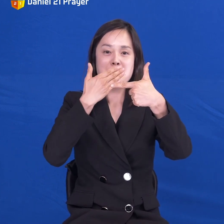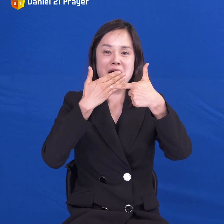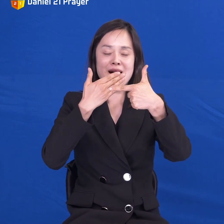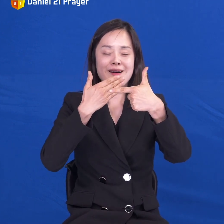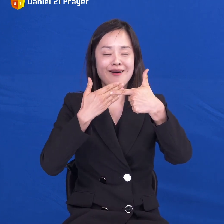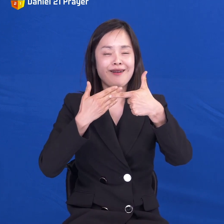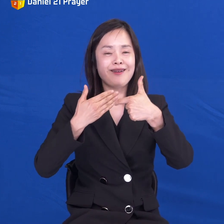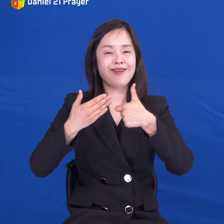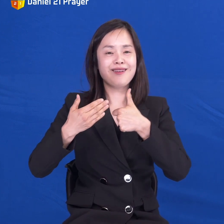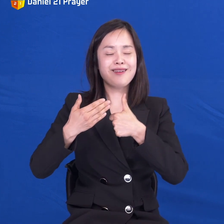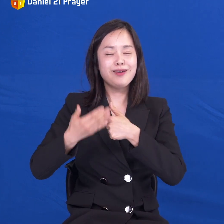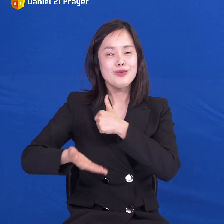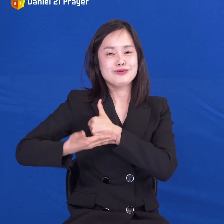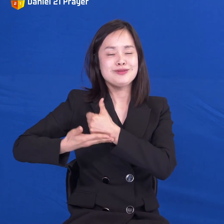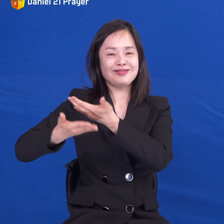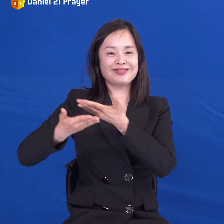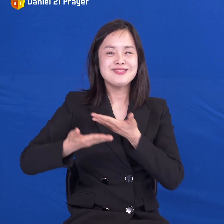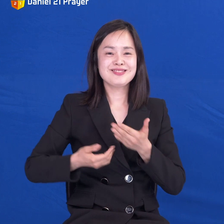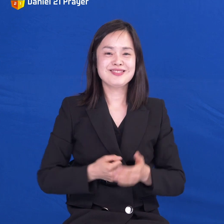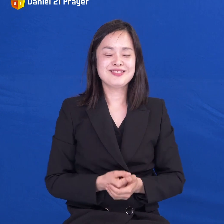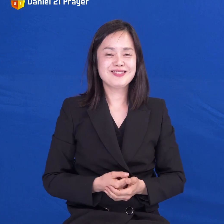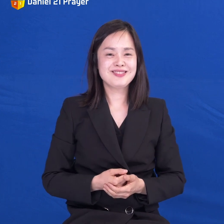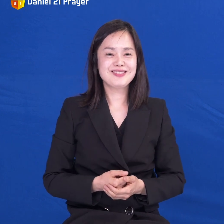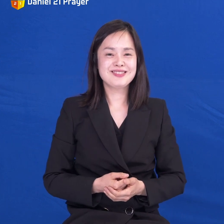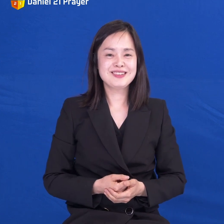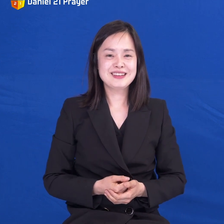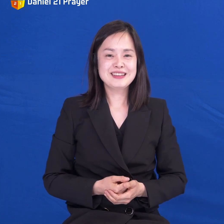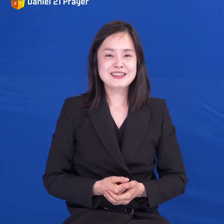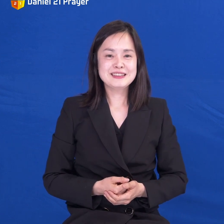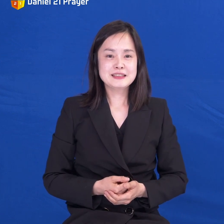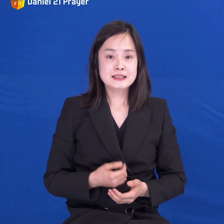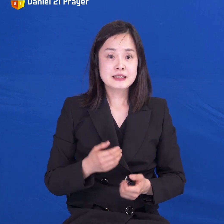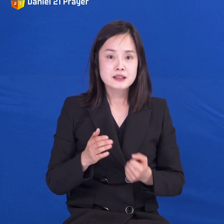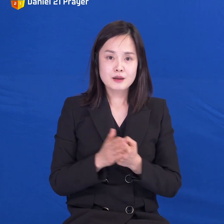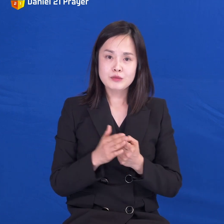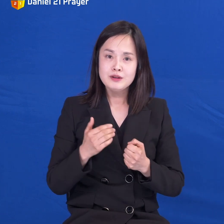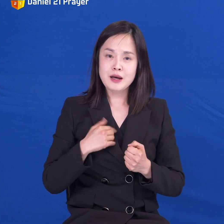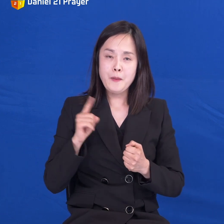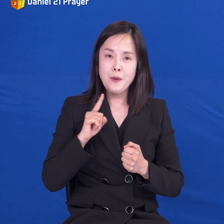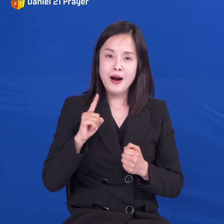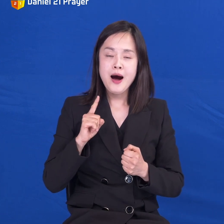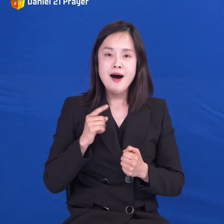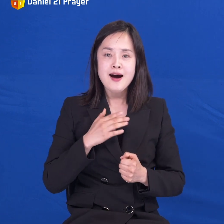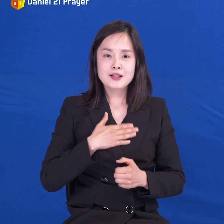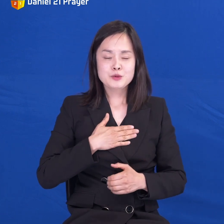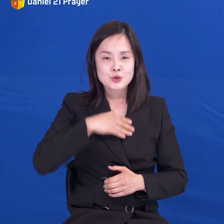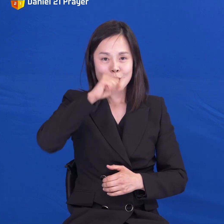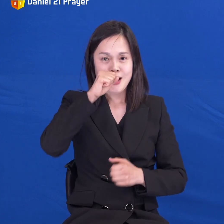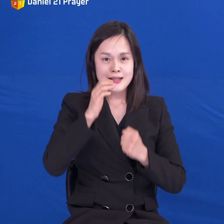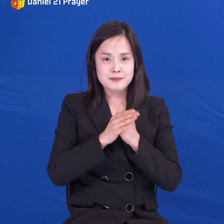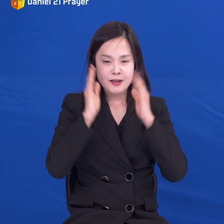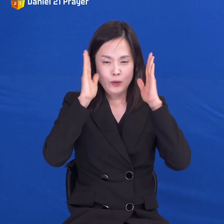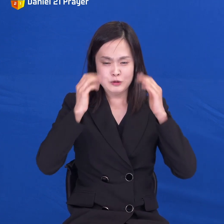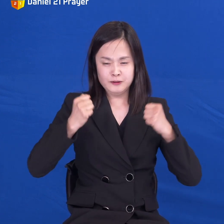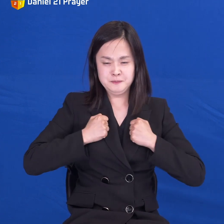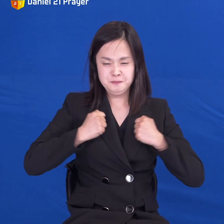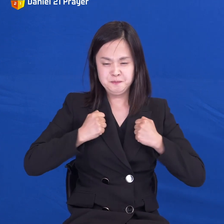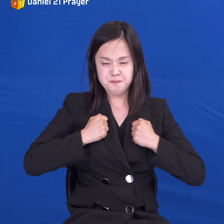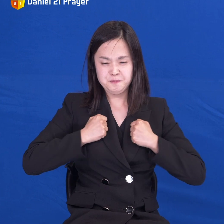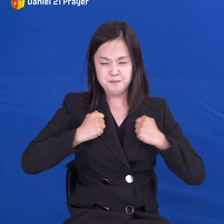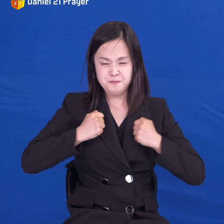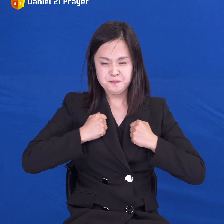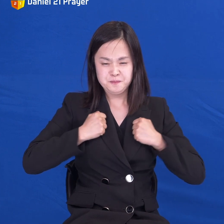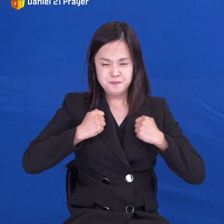그래서 책을 한 권을 외우는데 새벽 3시까지 3개월이 걸렸습니다. 그걸